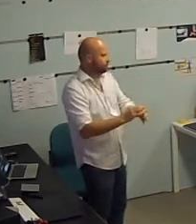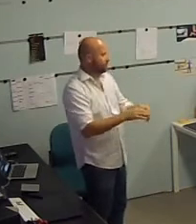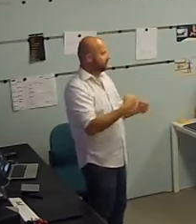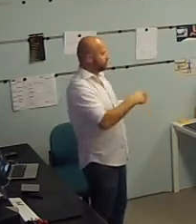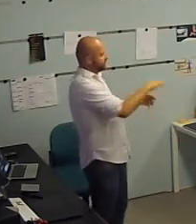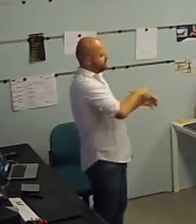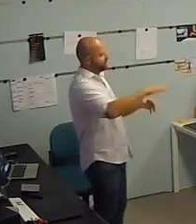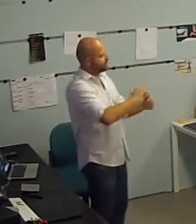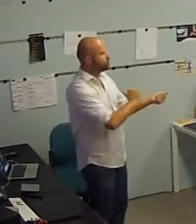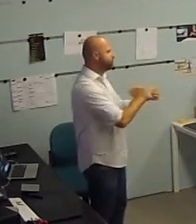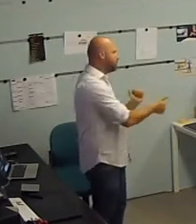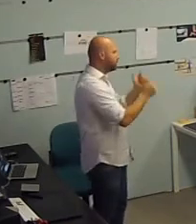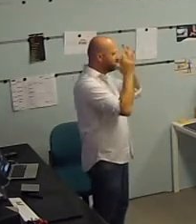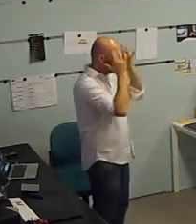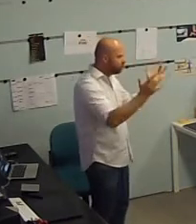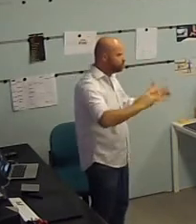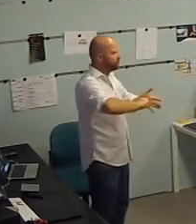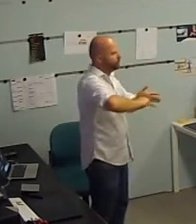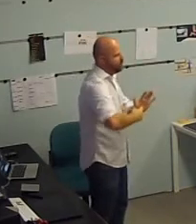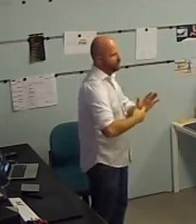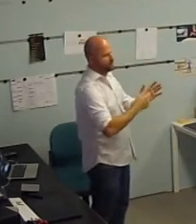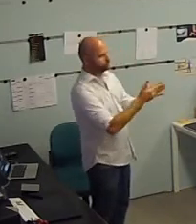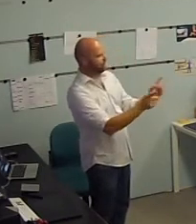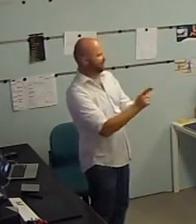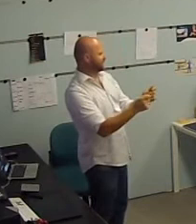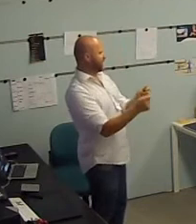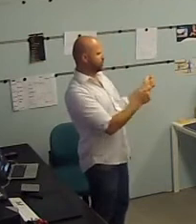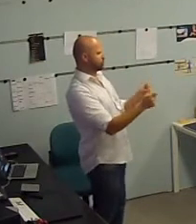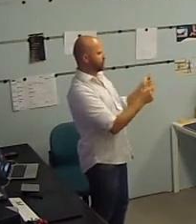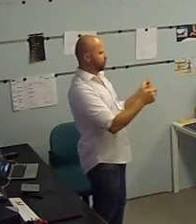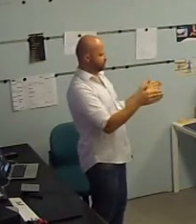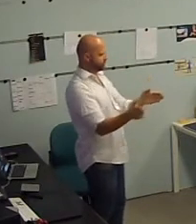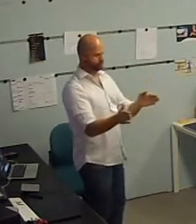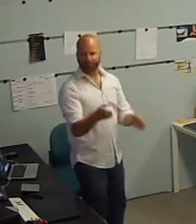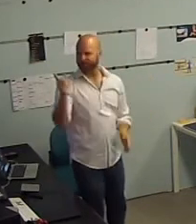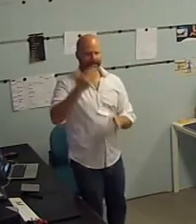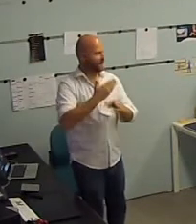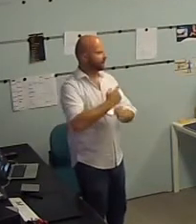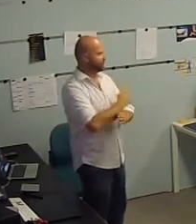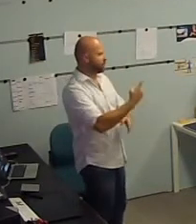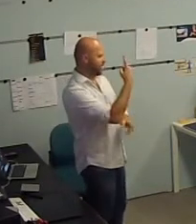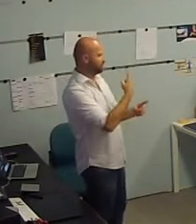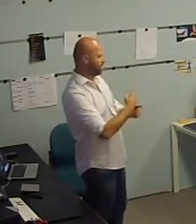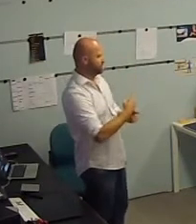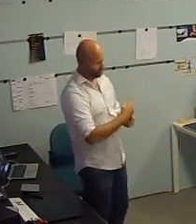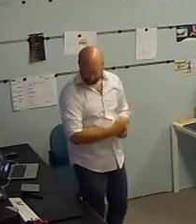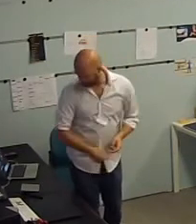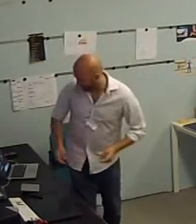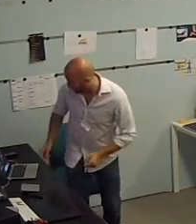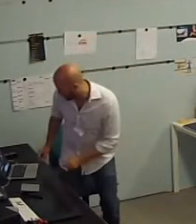Gebärdensprache und so. Verschiedene Ge Bereiche, kulturell, Sport, Politik, eigentlich wie die Tagesschau. Jede Woche einmal.